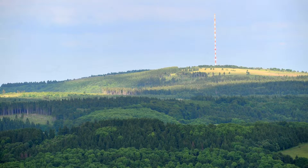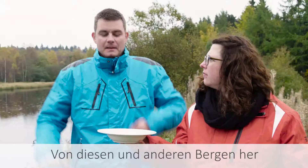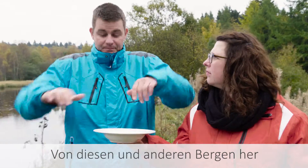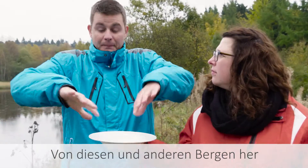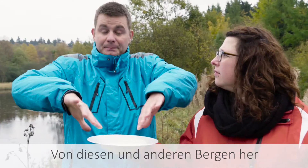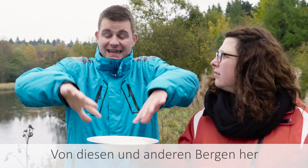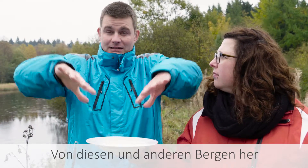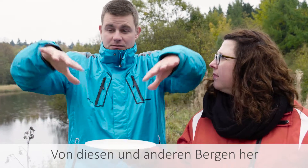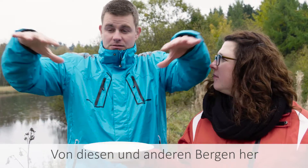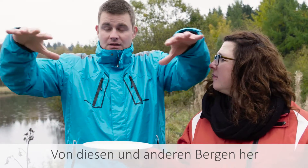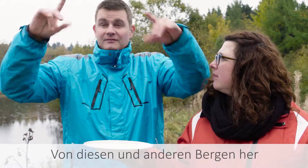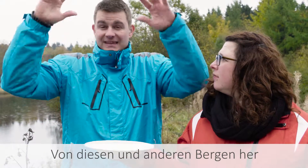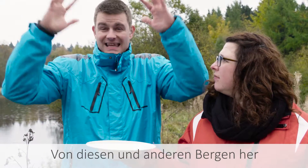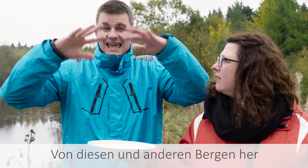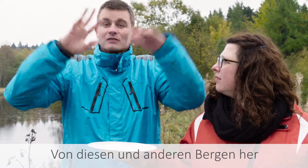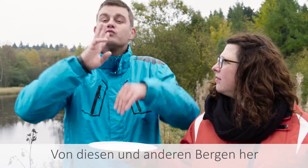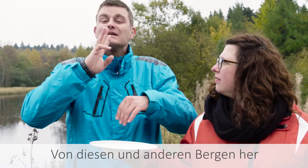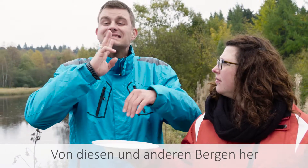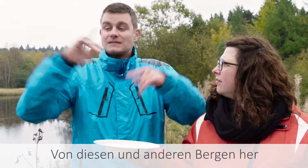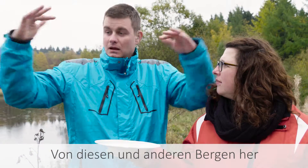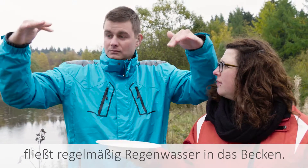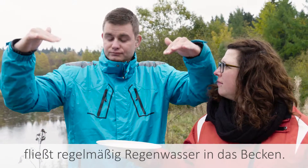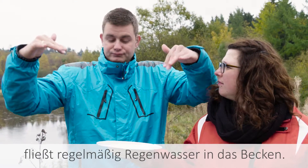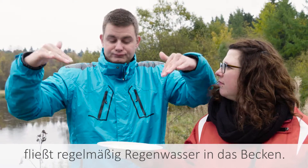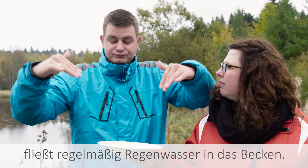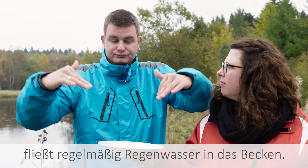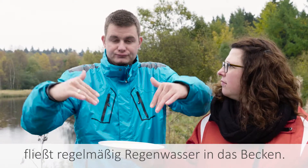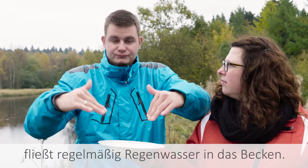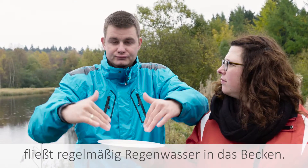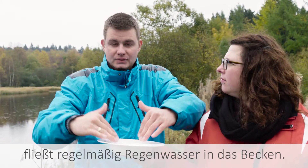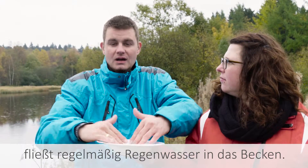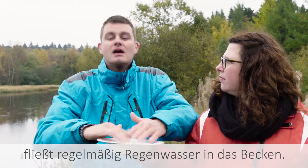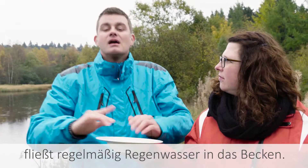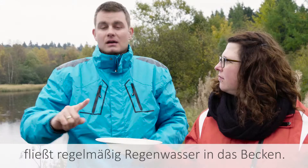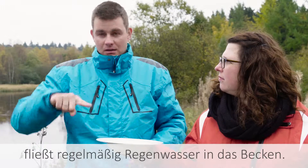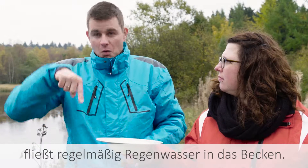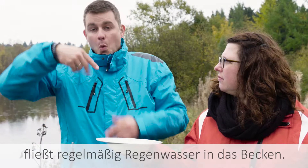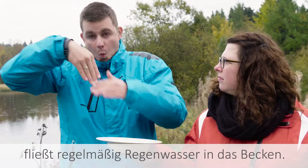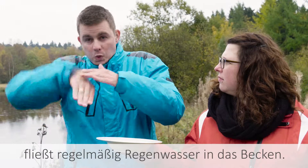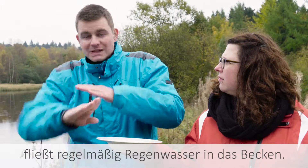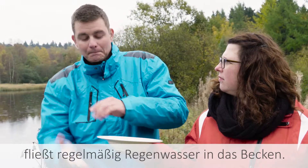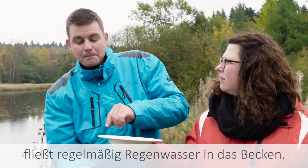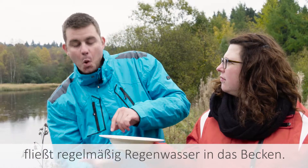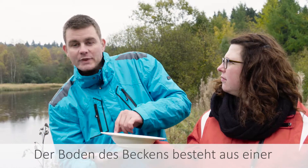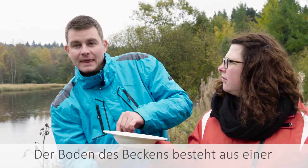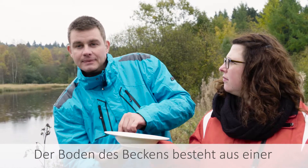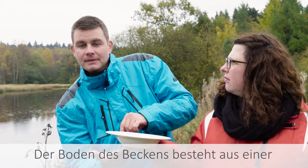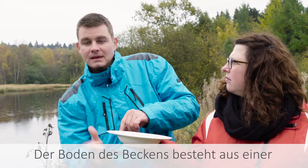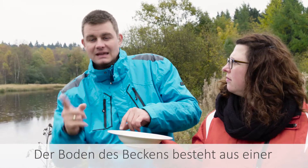Von diesen und anderen Bergen her fließt regelmäßig Regenwasser in das Becken. Der Boden des